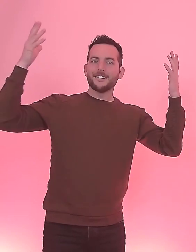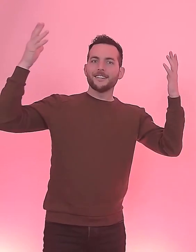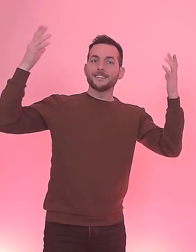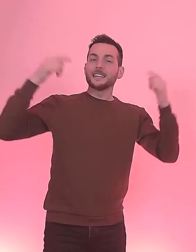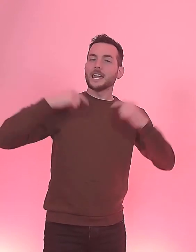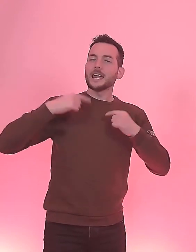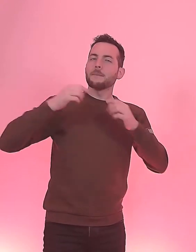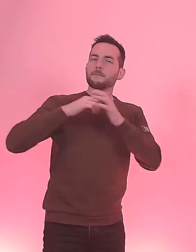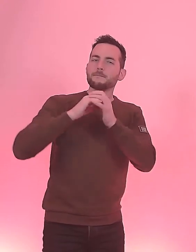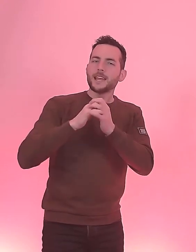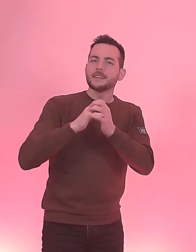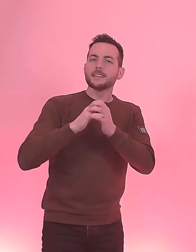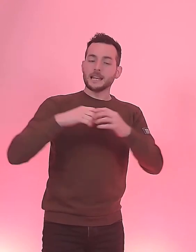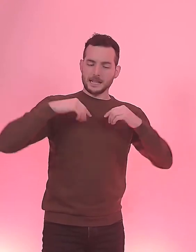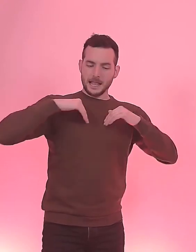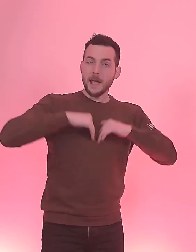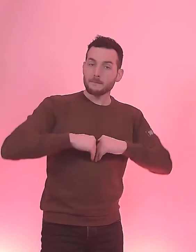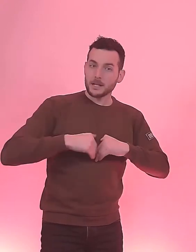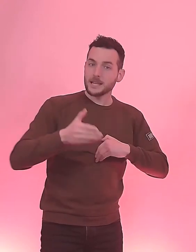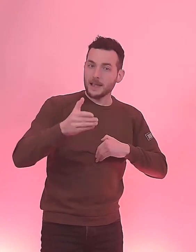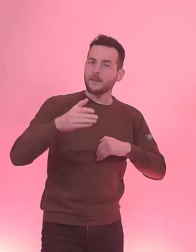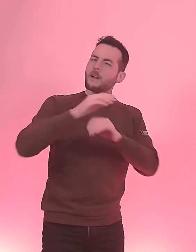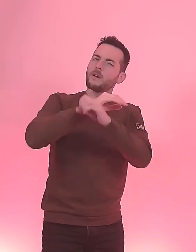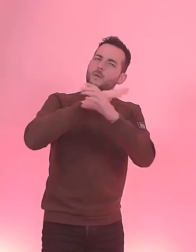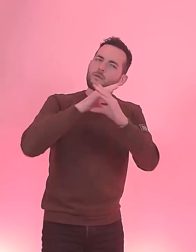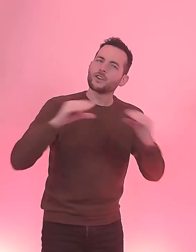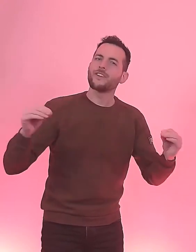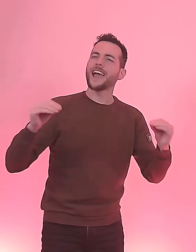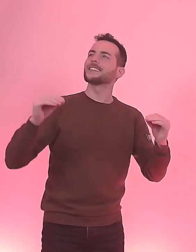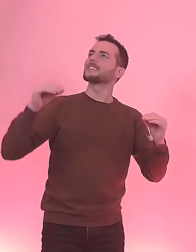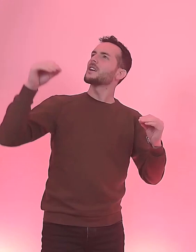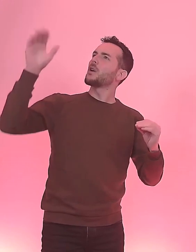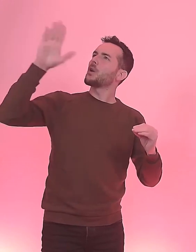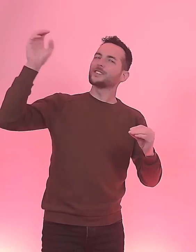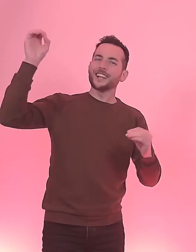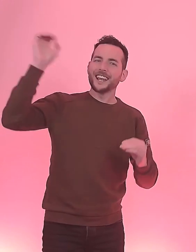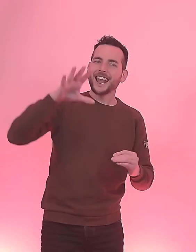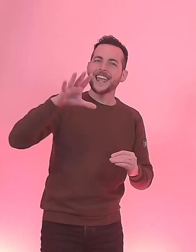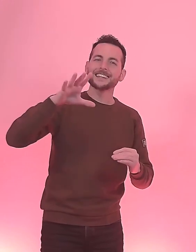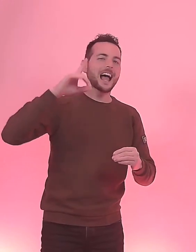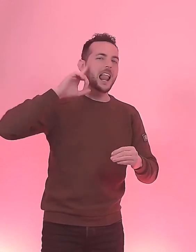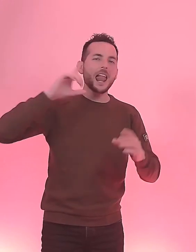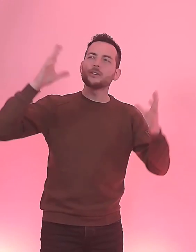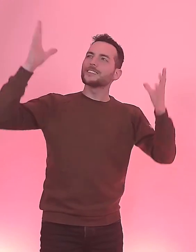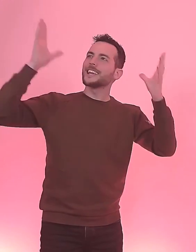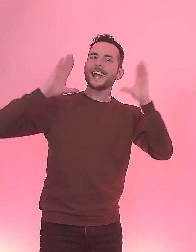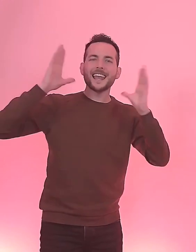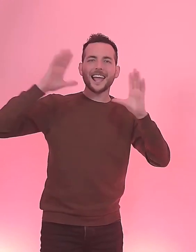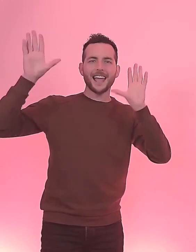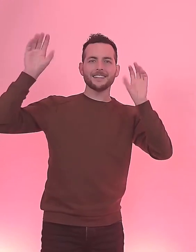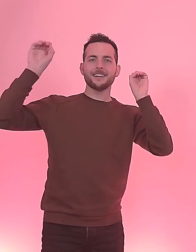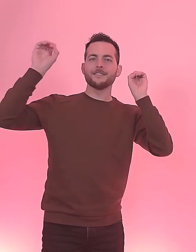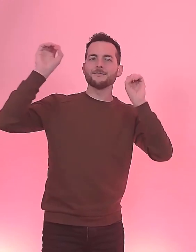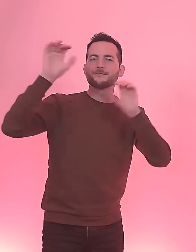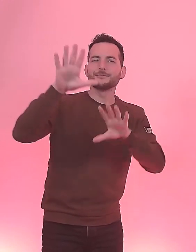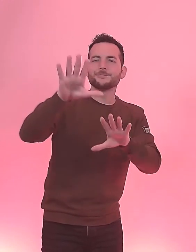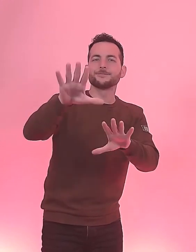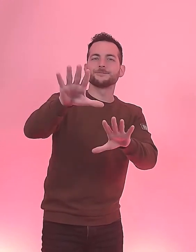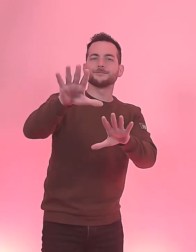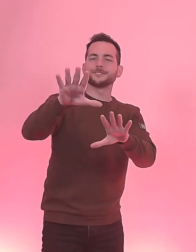petra sivi tijd verdwijnt in de naam van jezus dat god ligt god luister was heerlijkheid over je uitkomt op dit